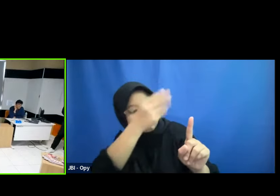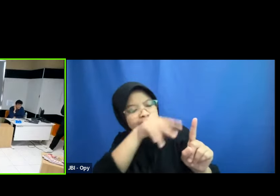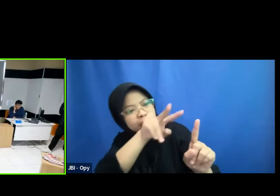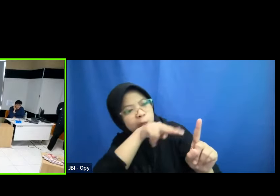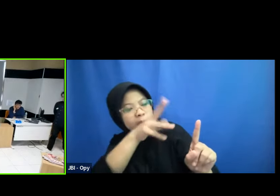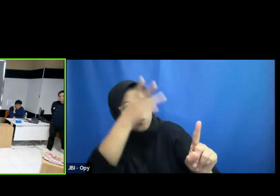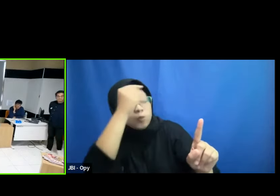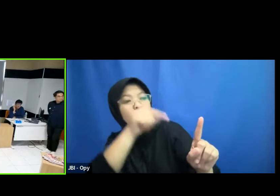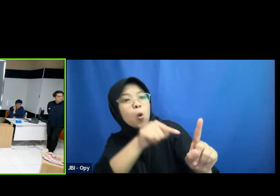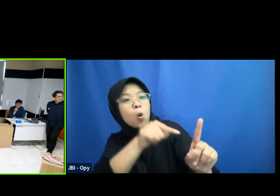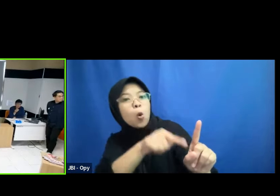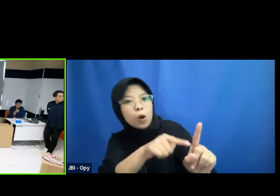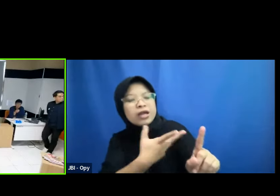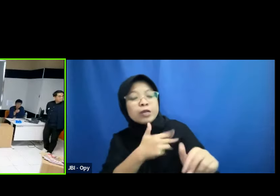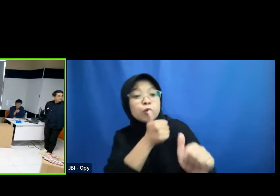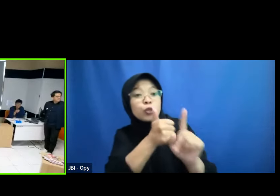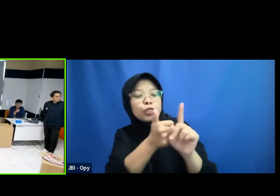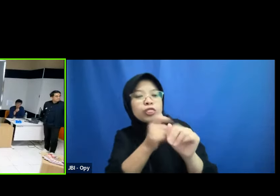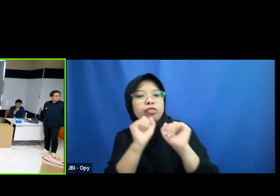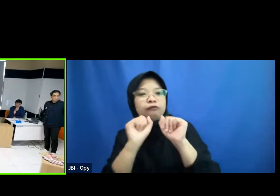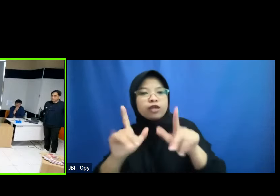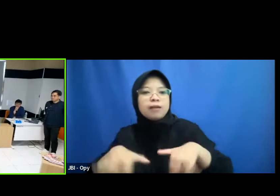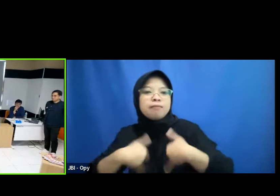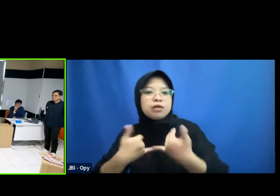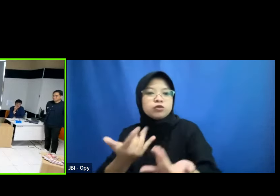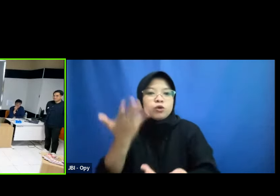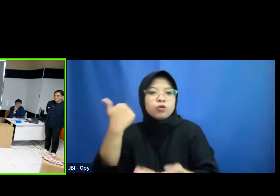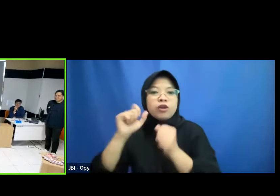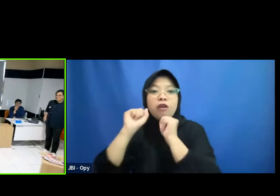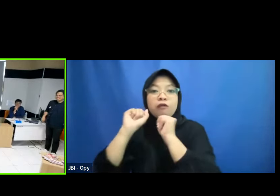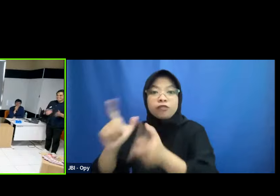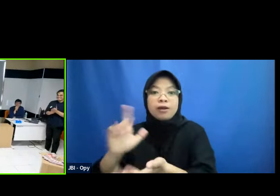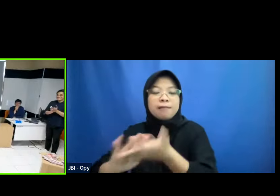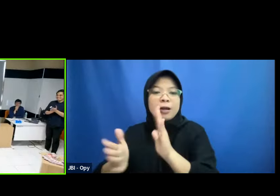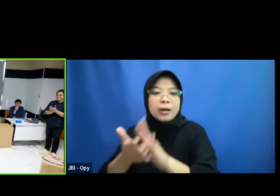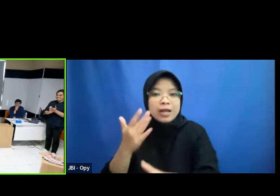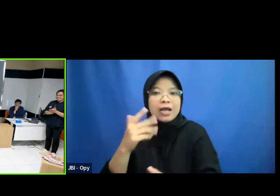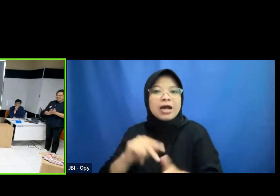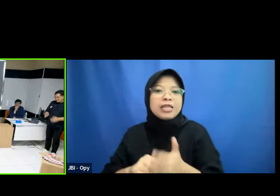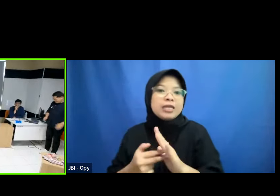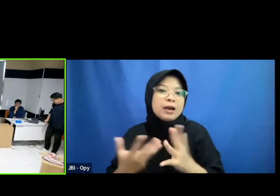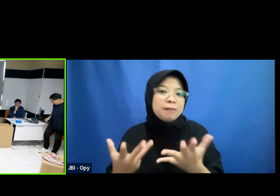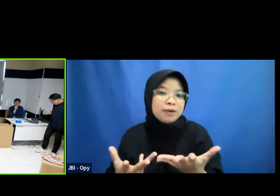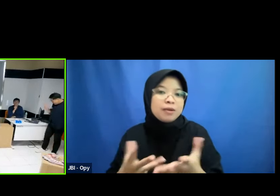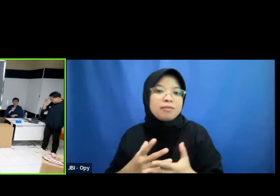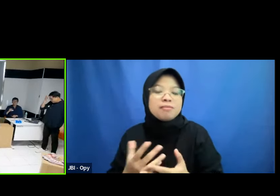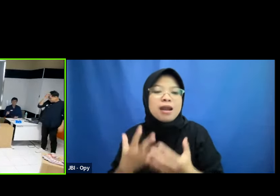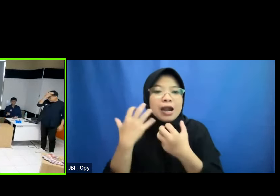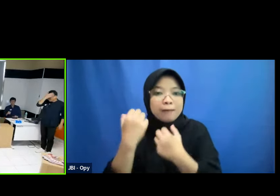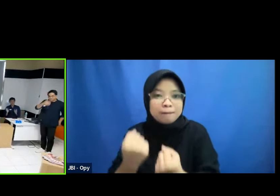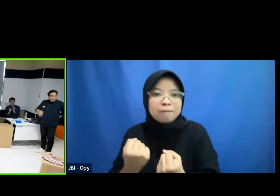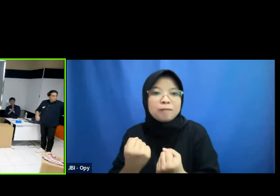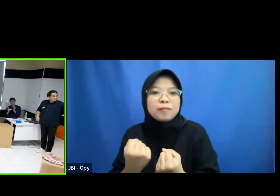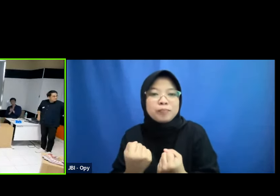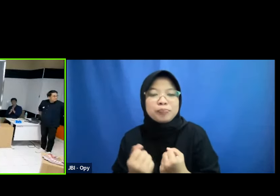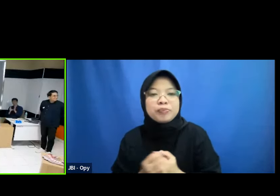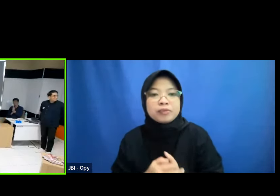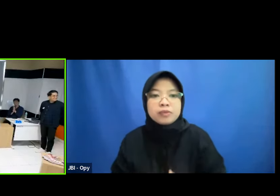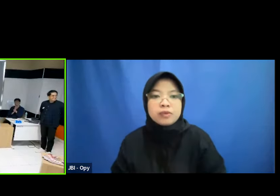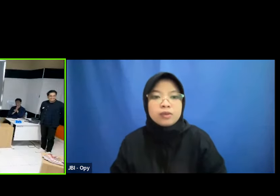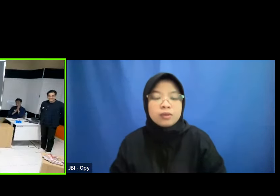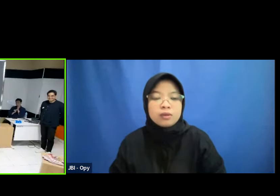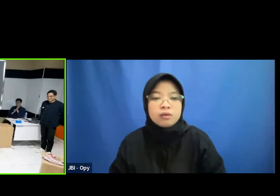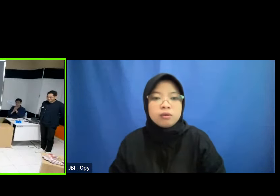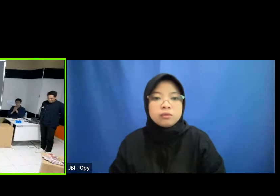daftarfening jadi ini satu-satunya beasiswa yang aku pernah daftar dan semoga e jadi